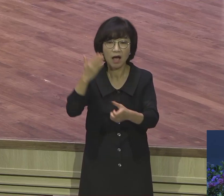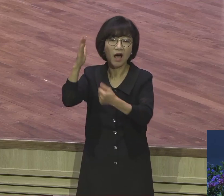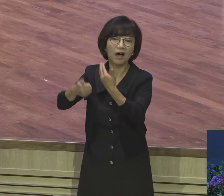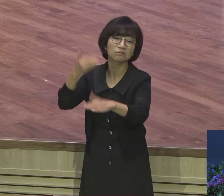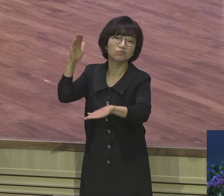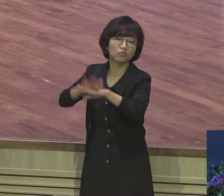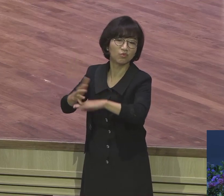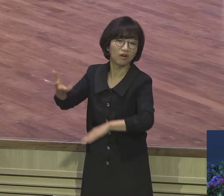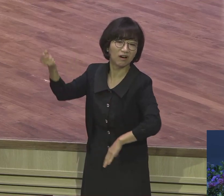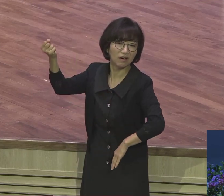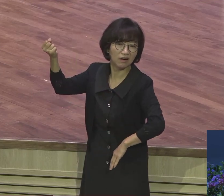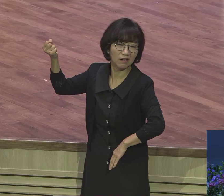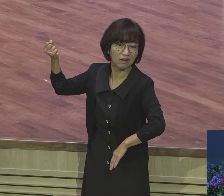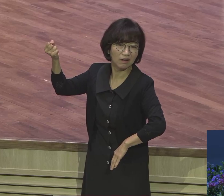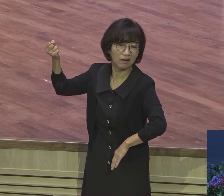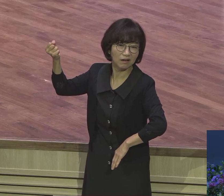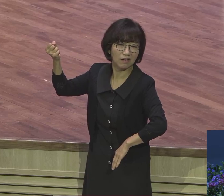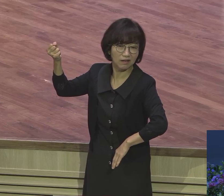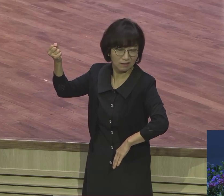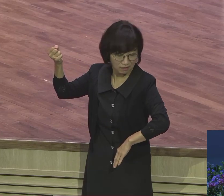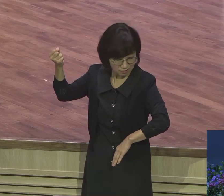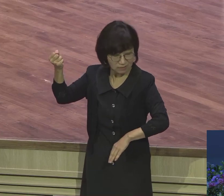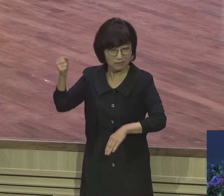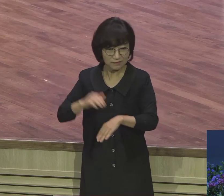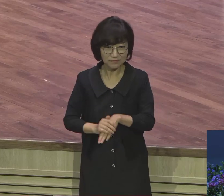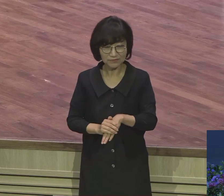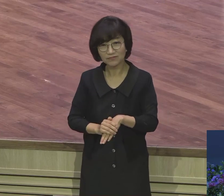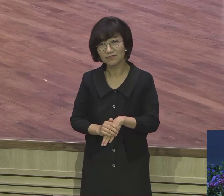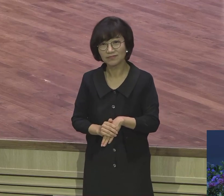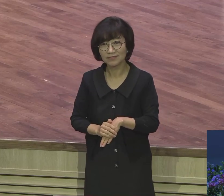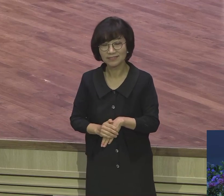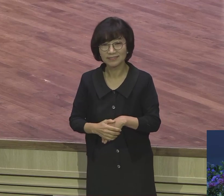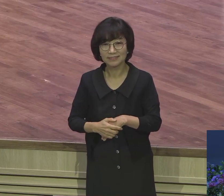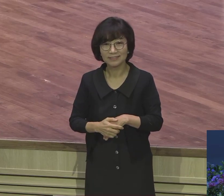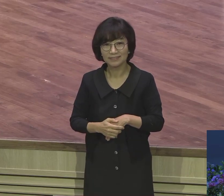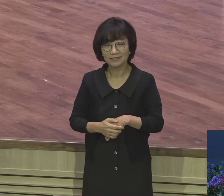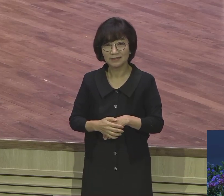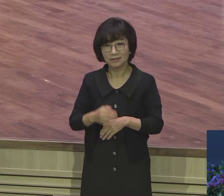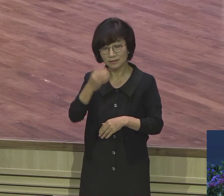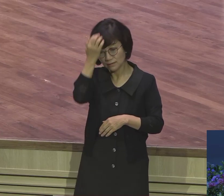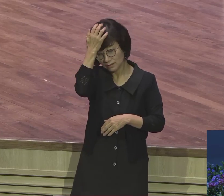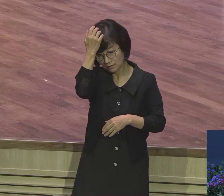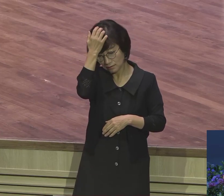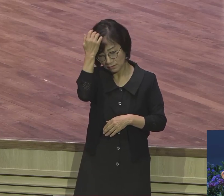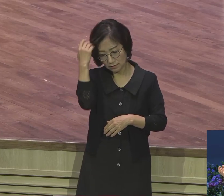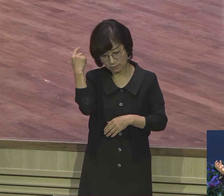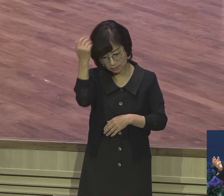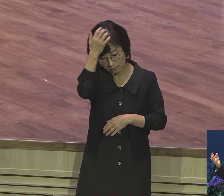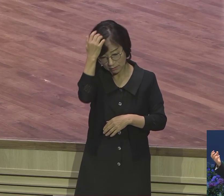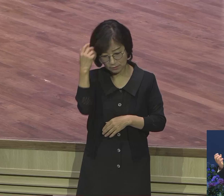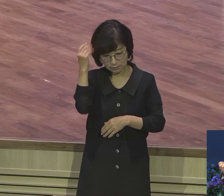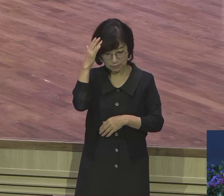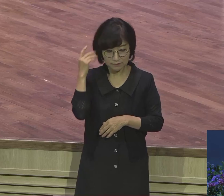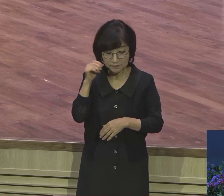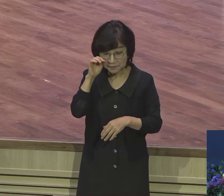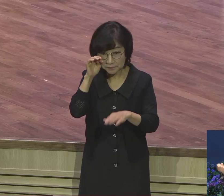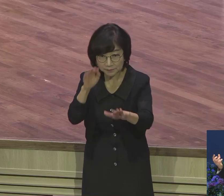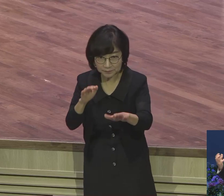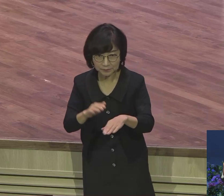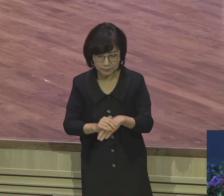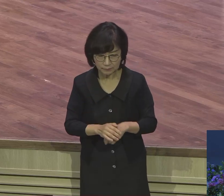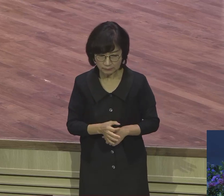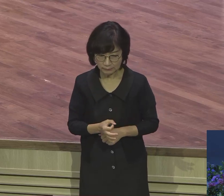있나이다. 하나님의 손에 있기 때문에 사람들은 몰라서 그래요. 무슨 부자들